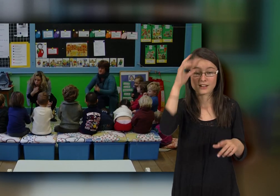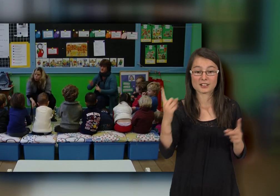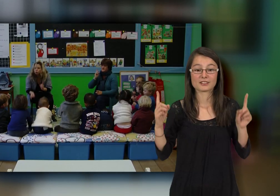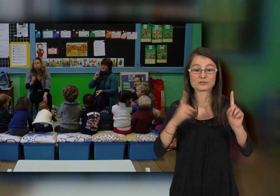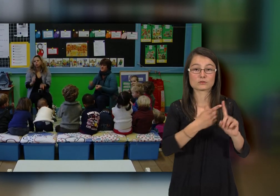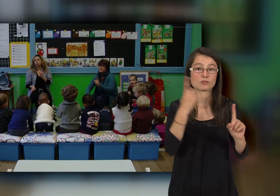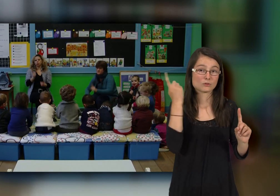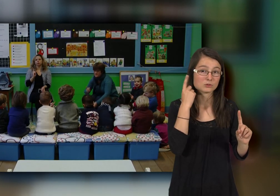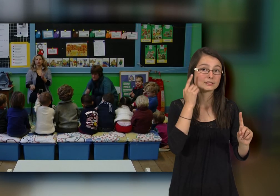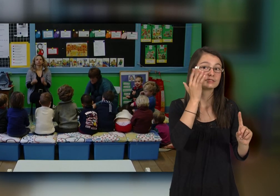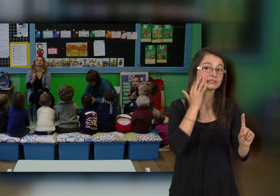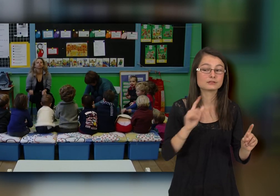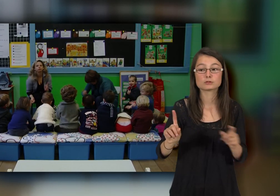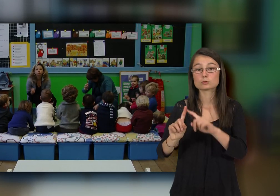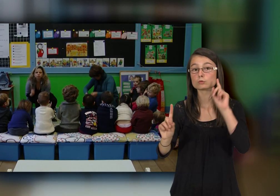bilingue.